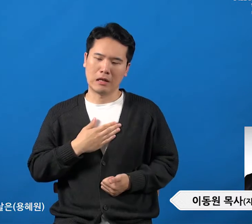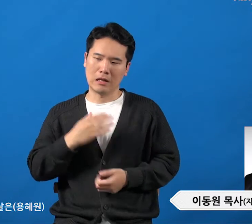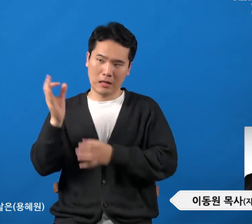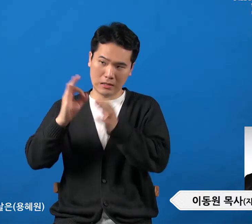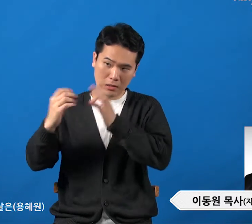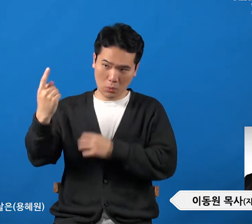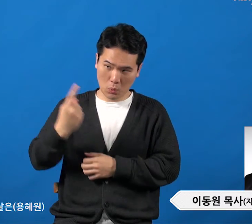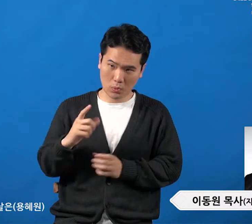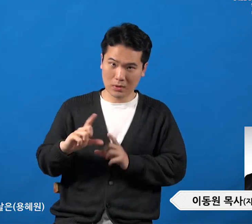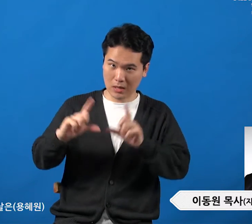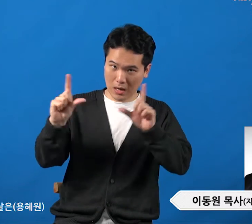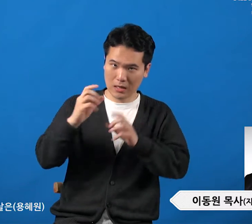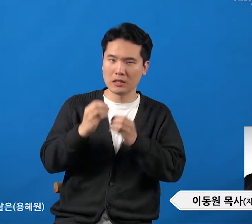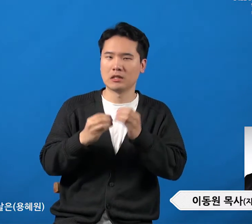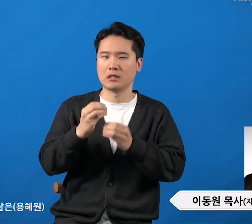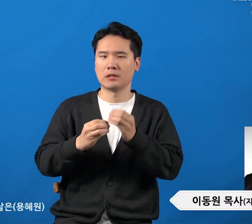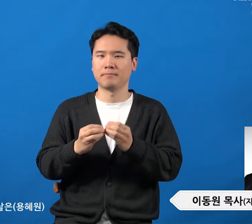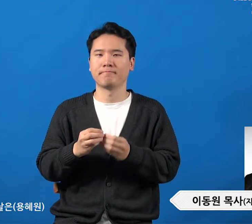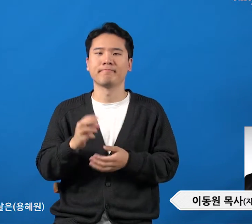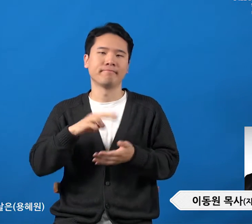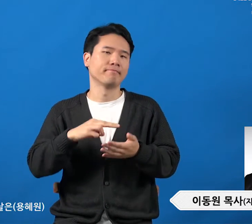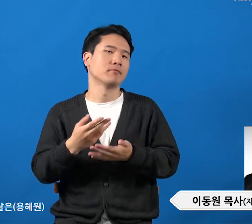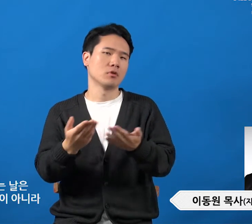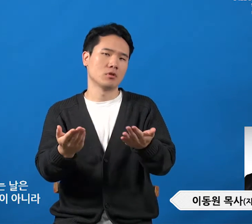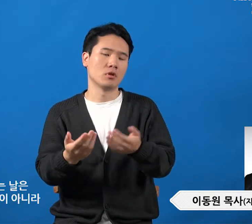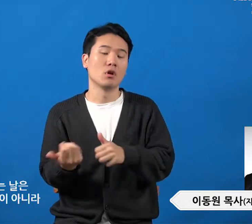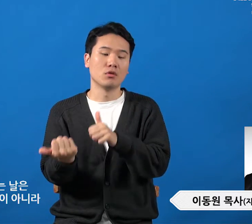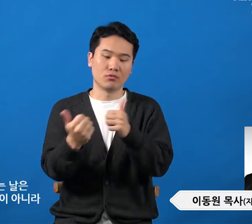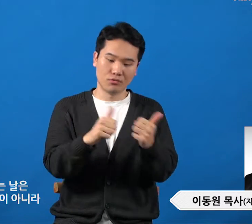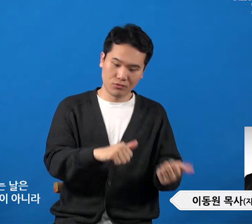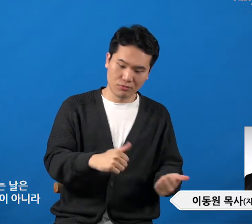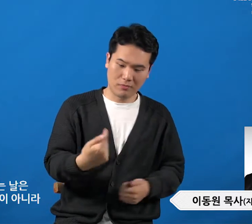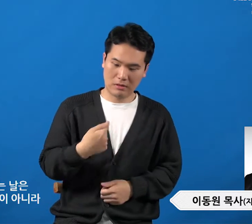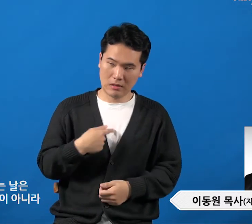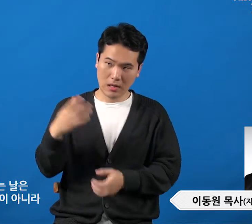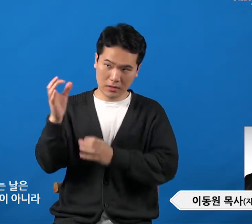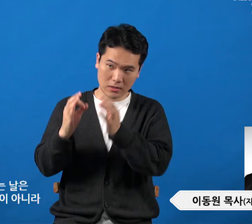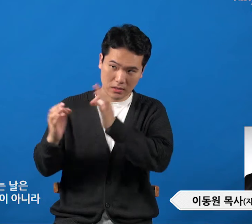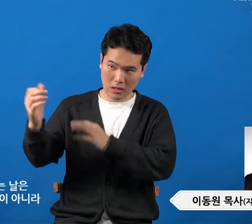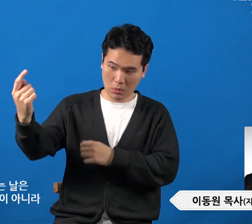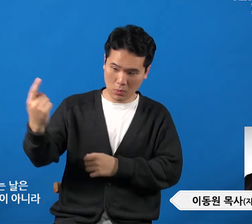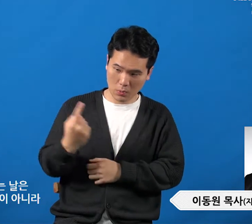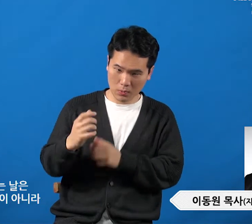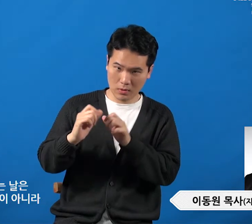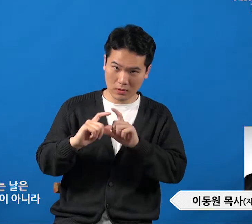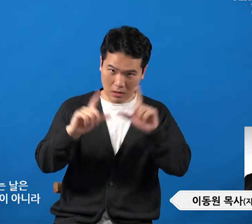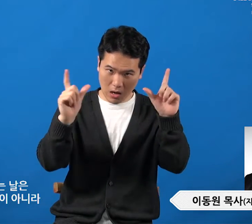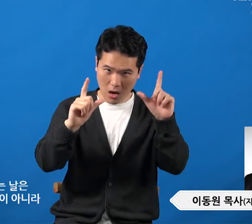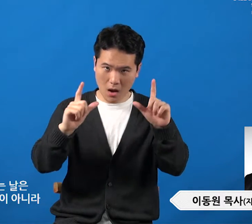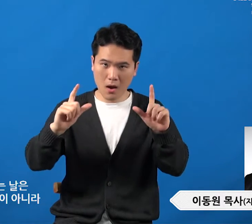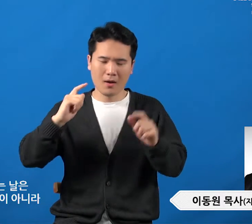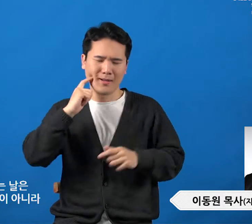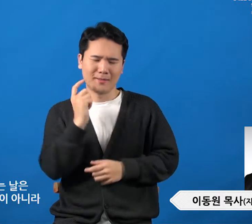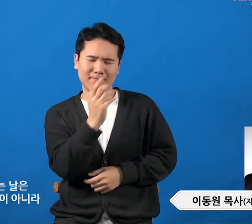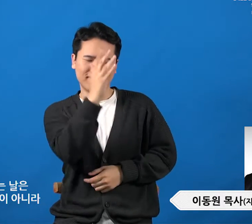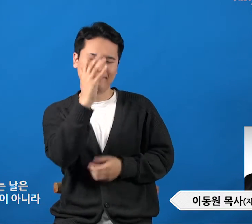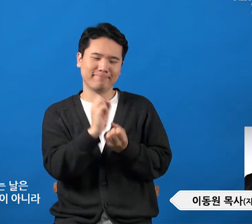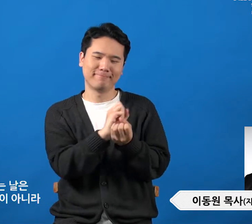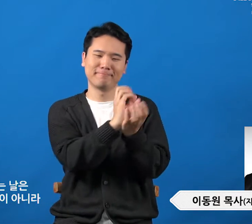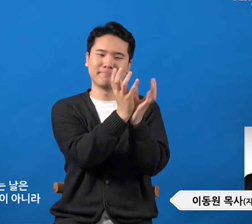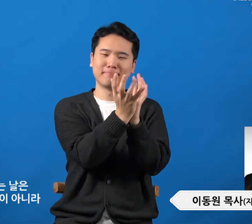있습니다. 들어보시죠. 죽음이 나에게 찾아오는 날은 화려하게 꽃피는 봄날이